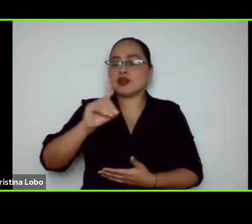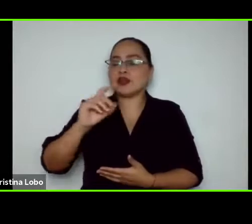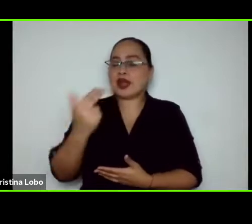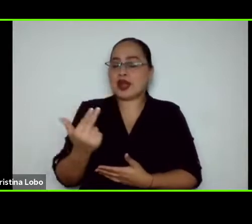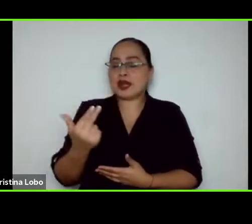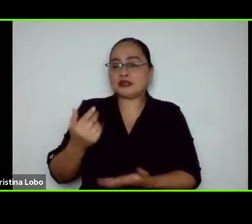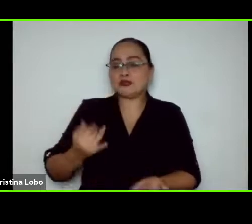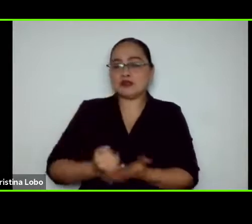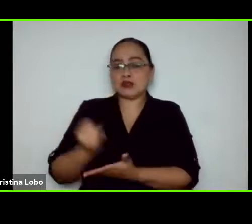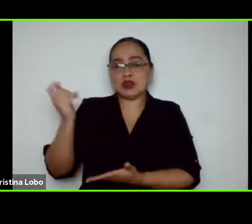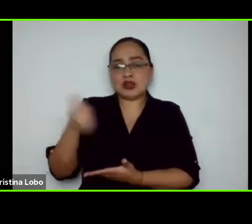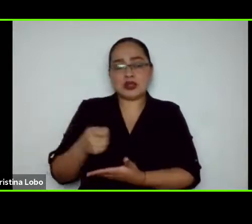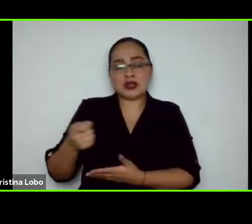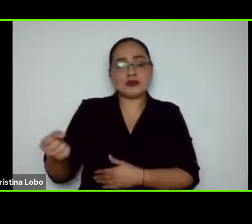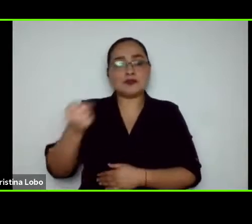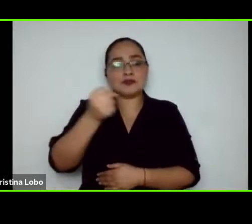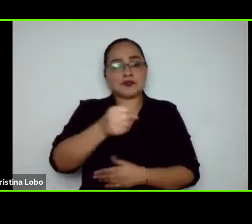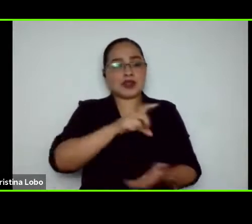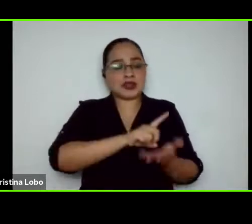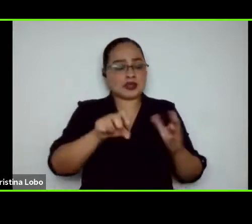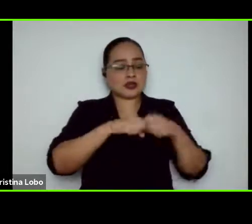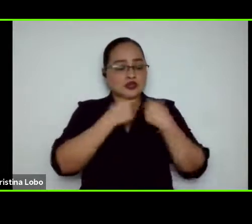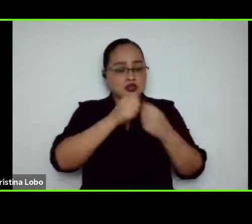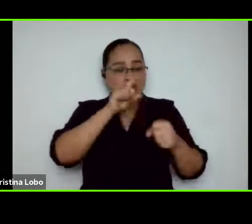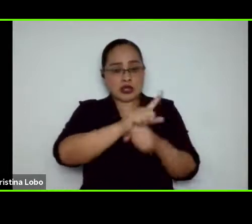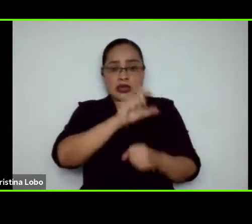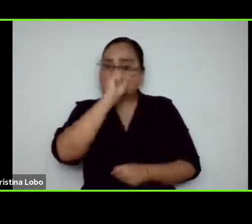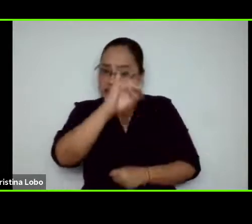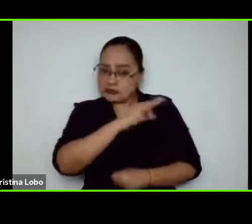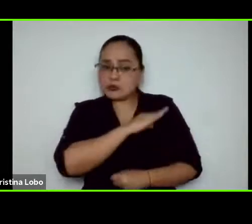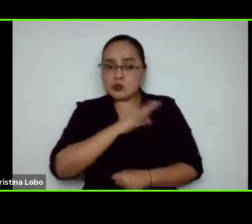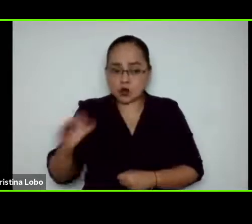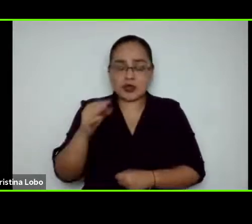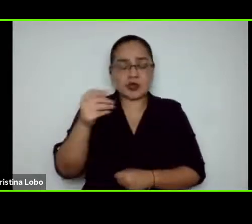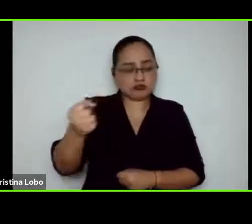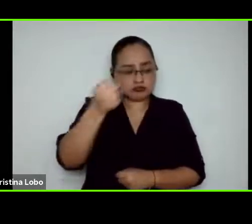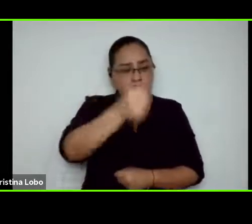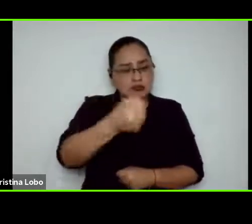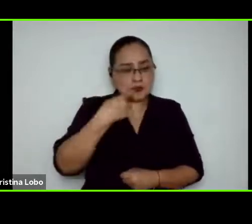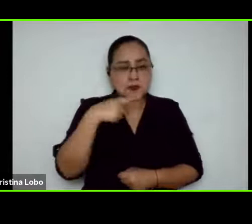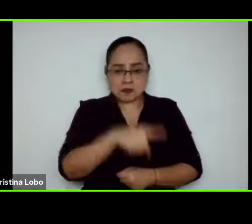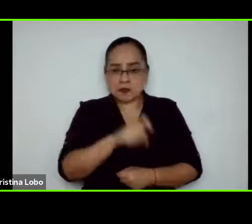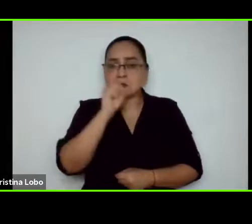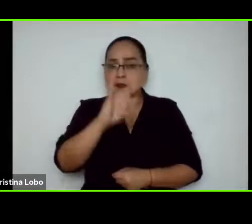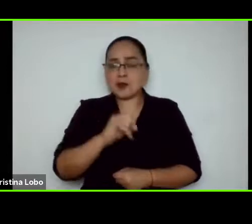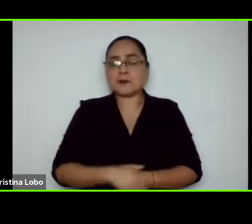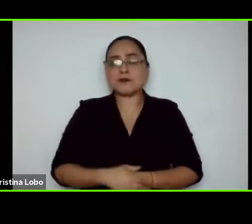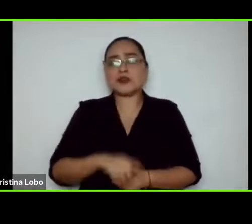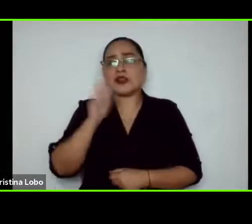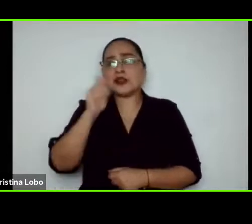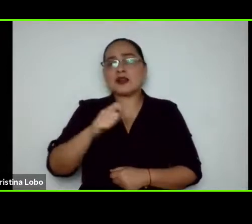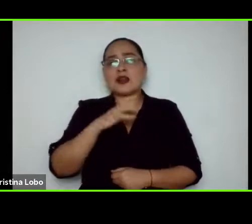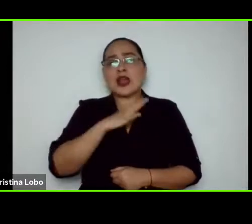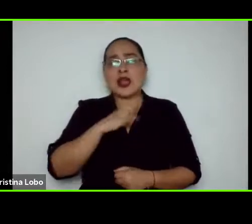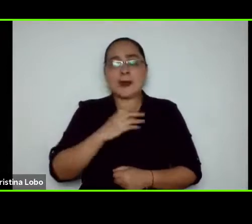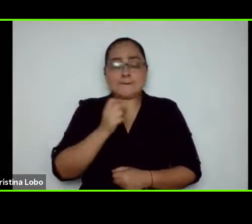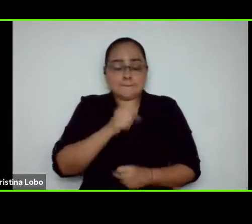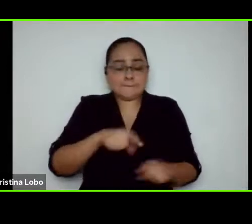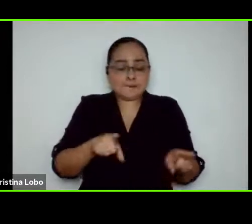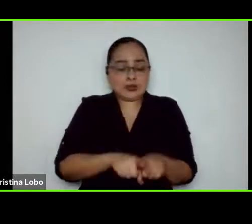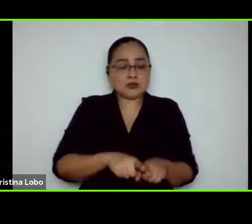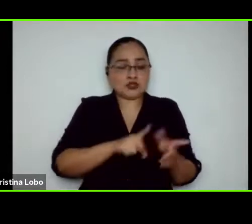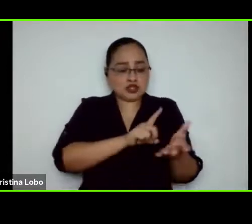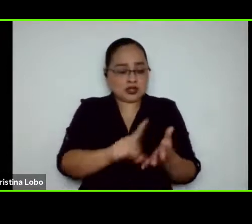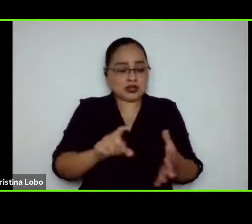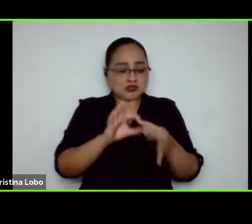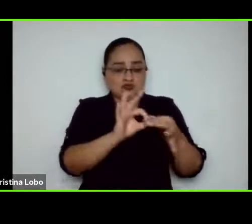ha decidido la justicialidad de los derechos sociales, ha sido, uno de sus argumentos, básicamente ha sido la interdependencia y la indivisibilidad que